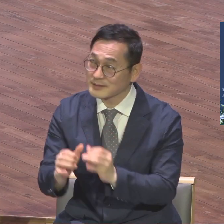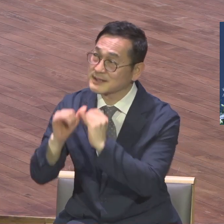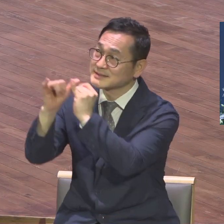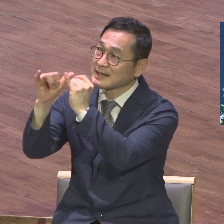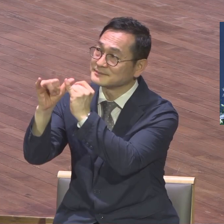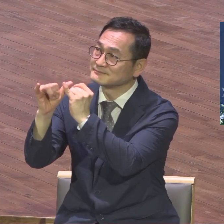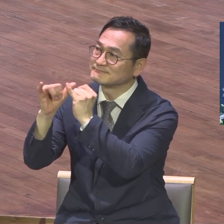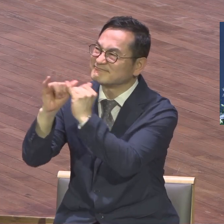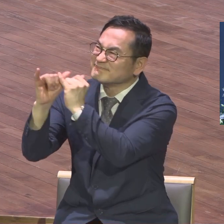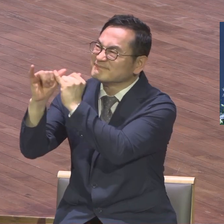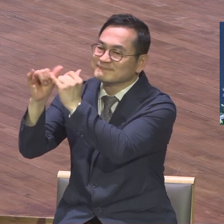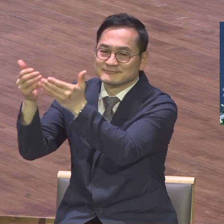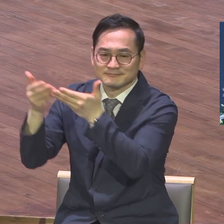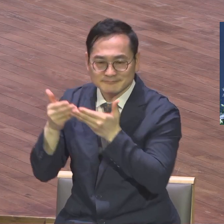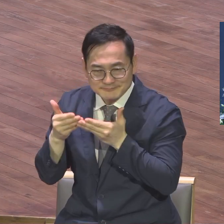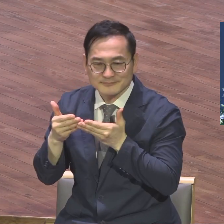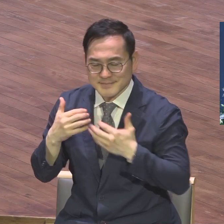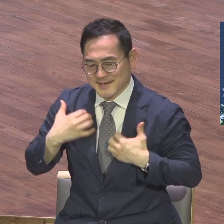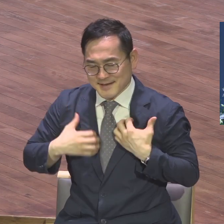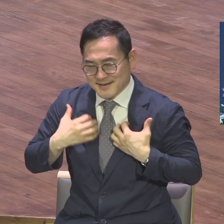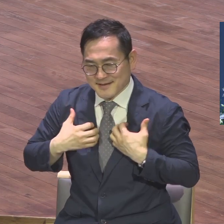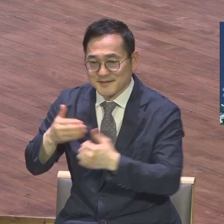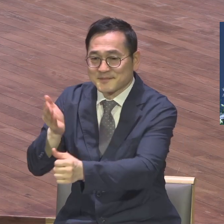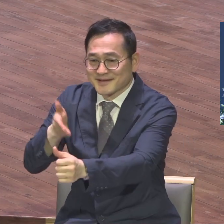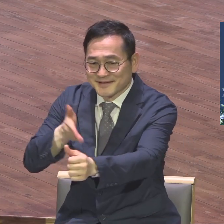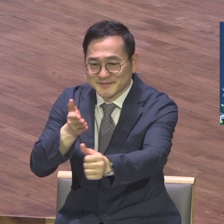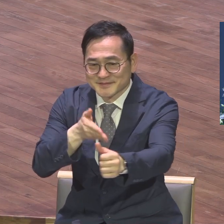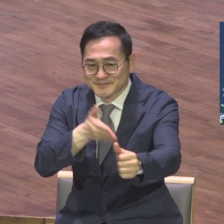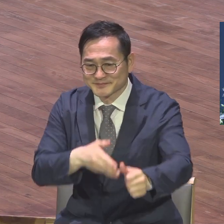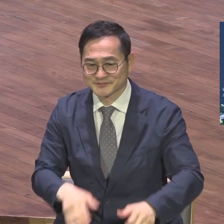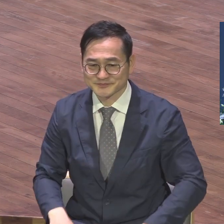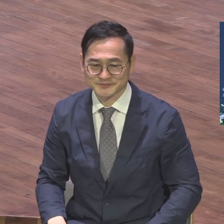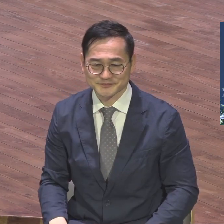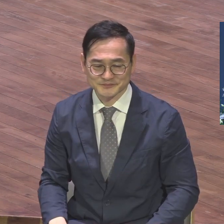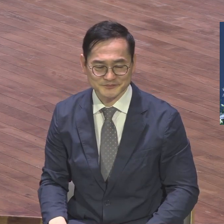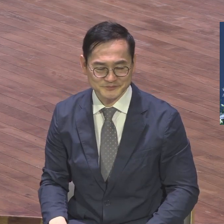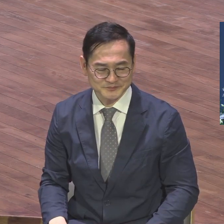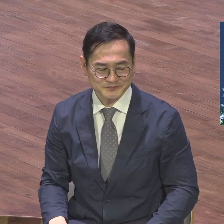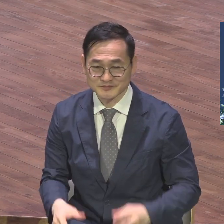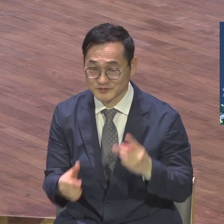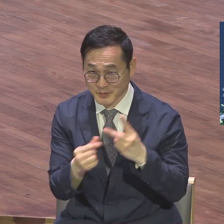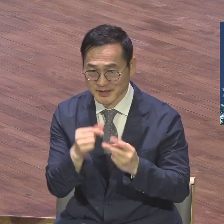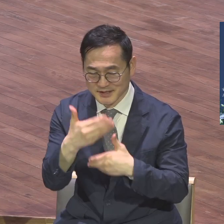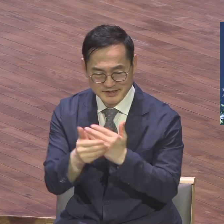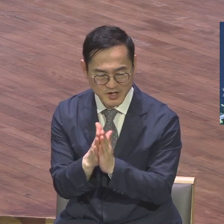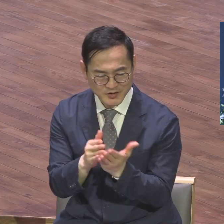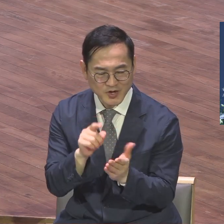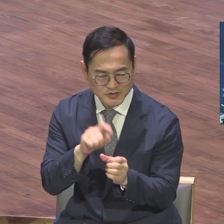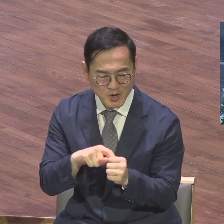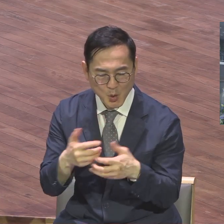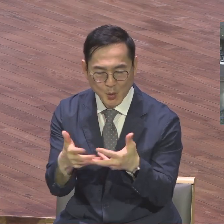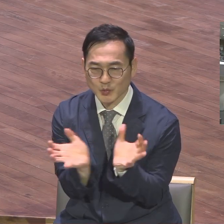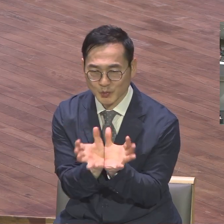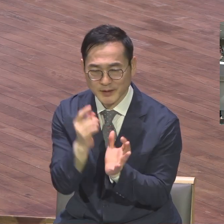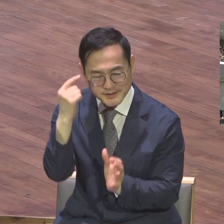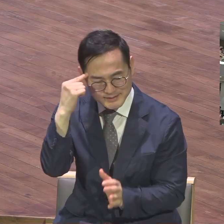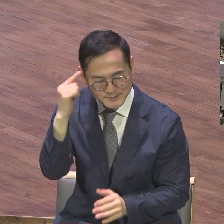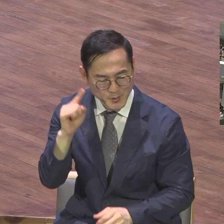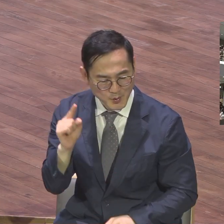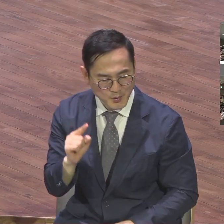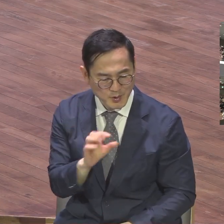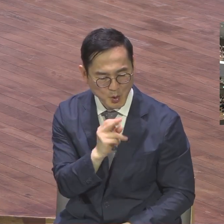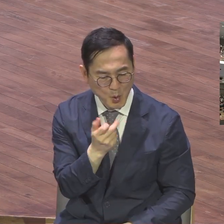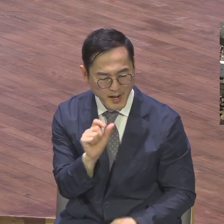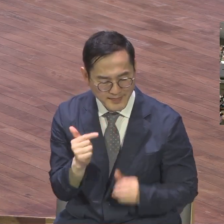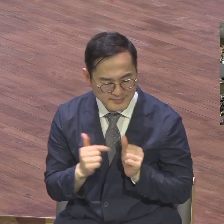받아 누리기를 지엄으로 축복합니다. 두 번째로 성경적 공동체 의식입니다. 38절입니다. 요한이